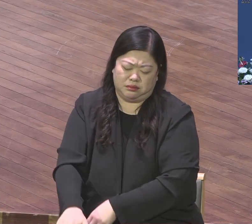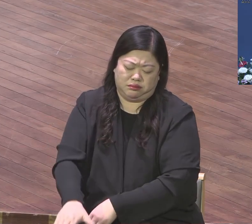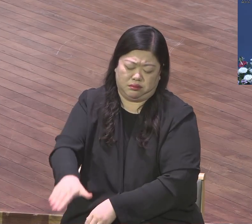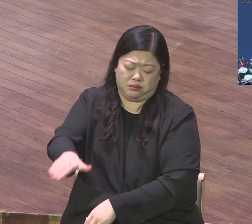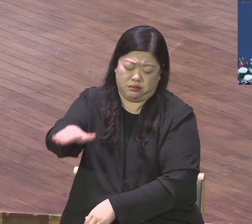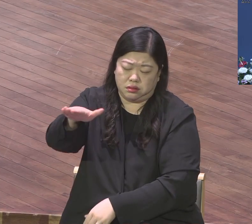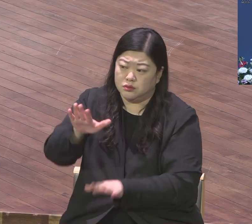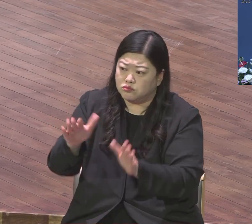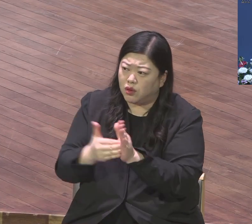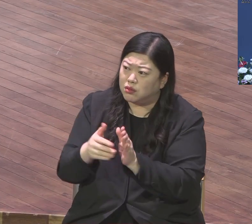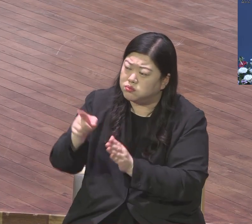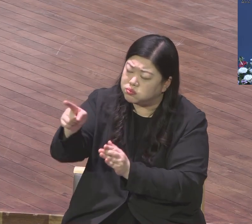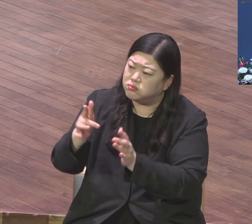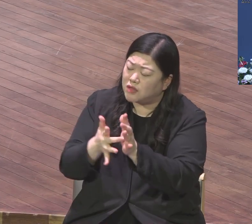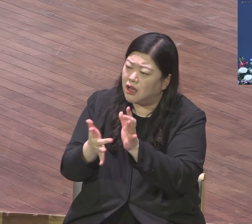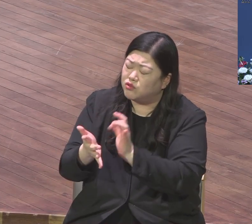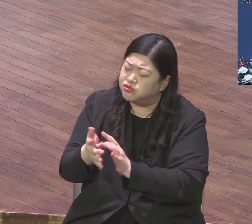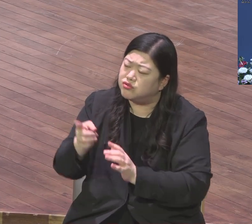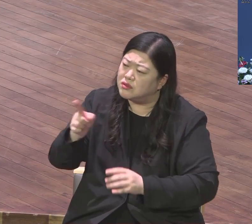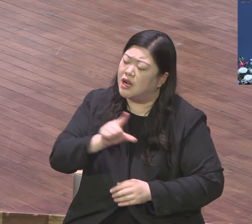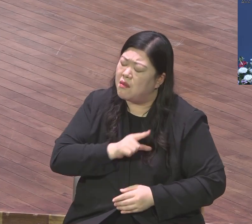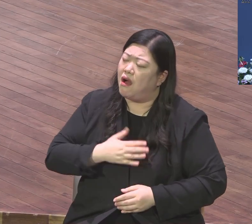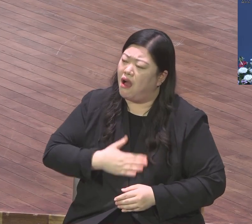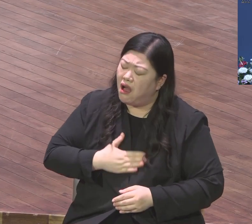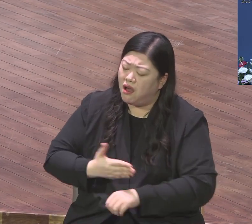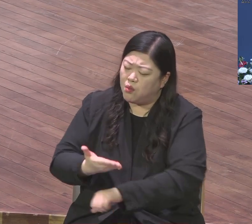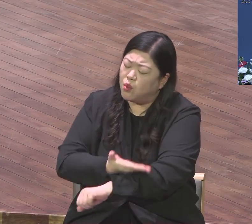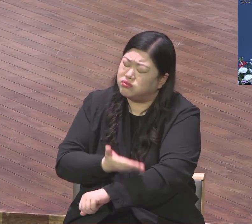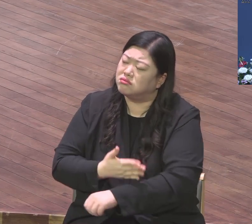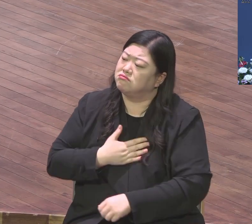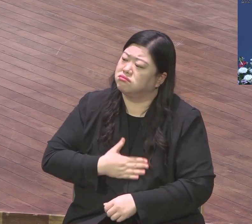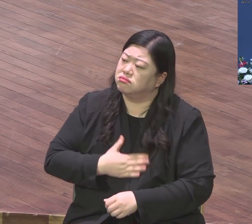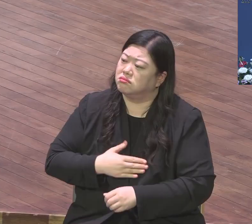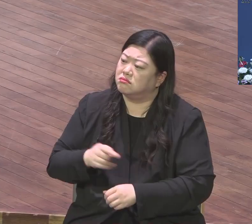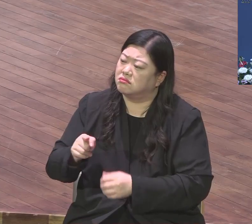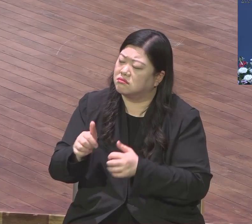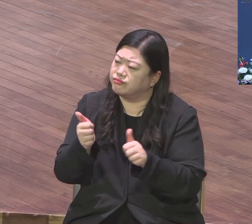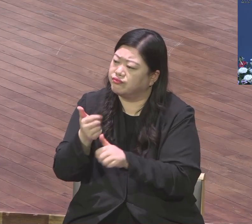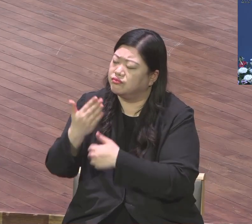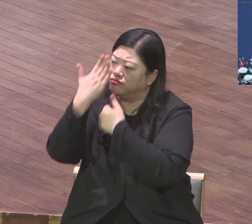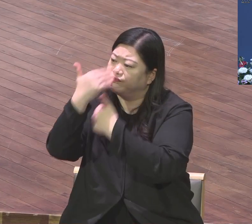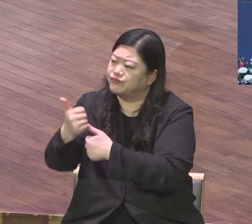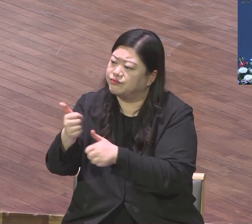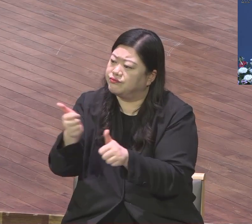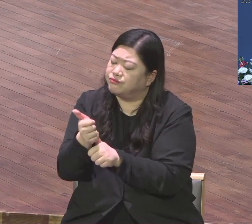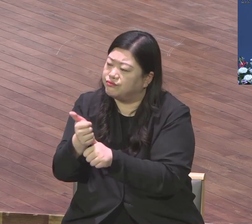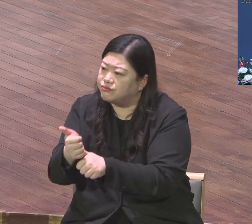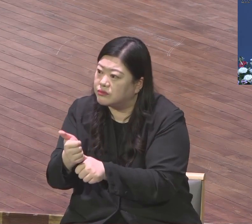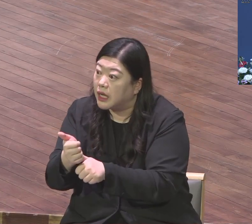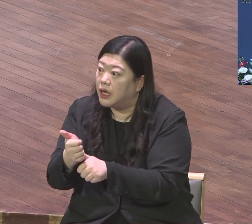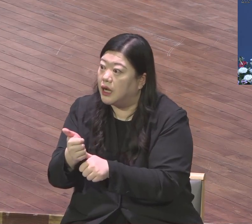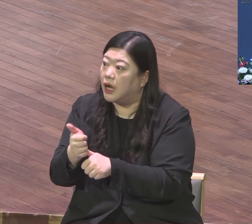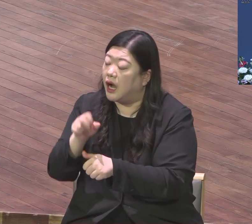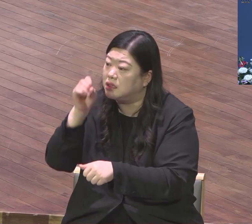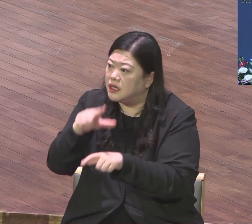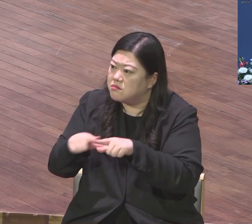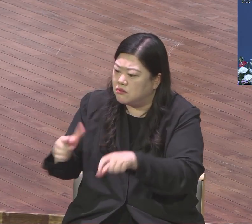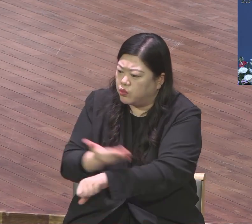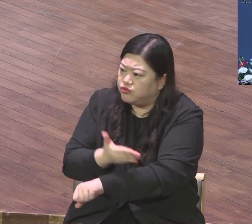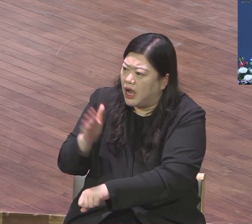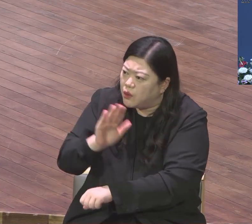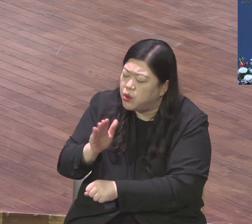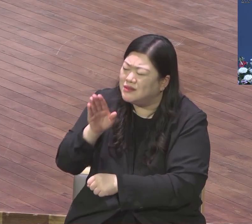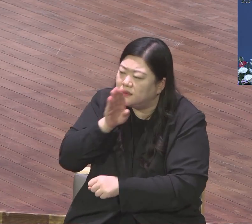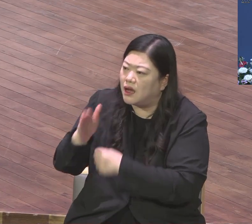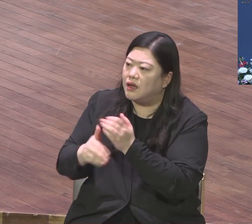이거를 보여주심으로써 이 제자들에게 영적인 눈을 확 그렇게 열어주는, 정말 믿음의 눈을